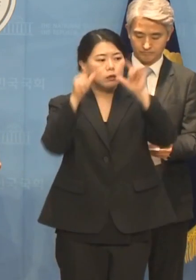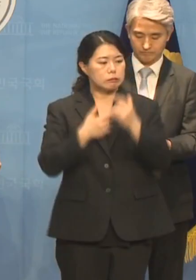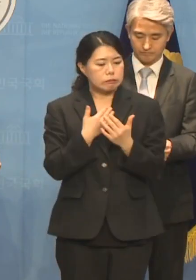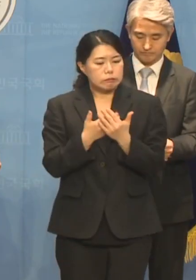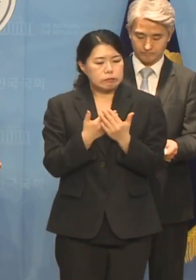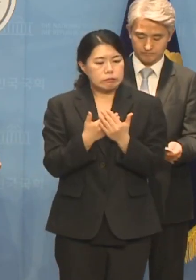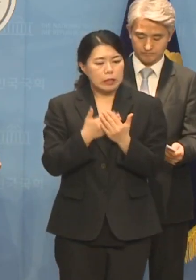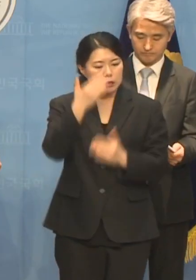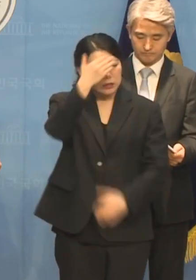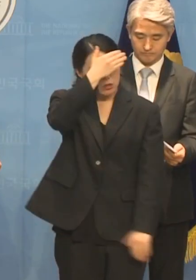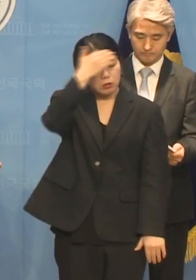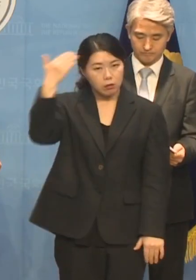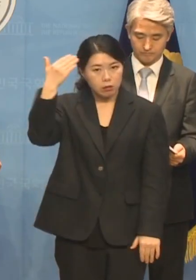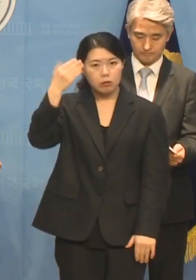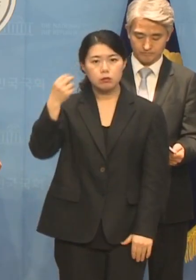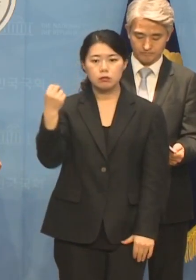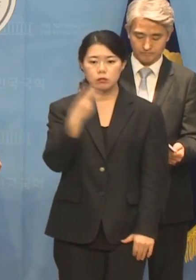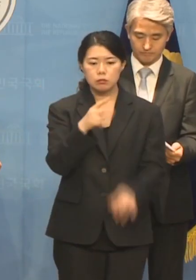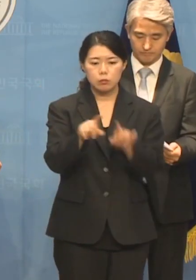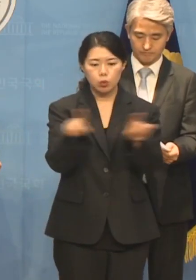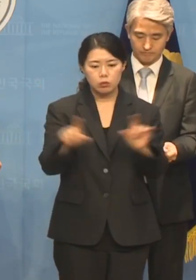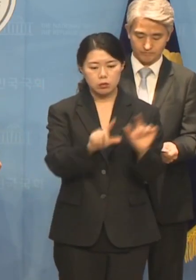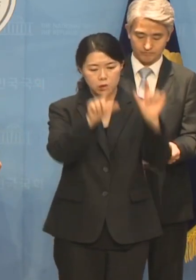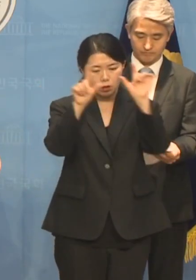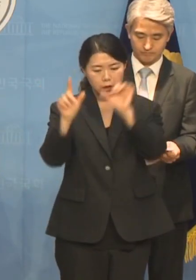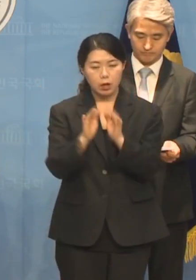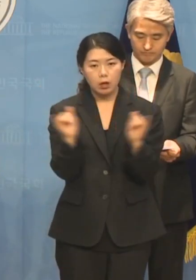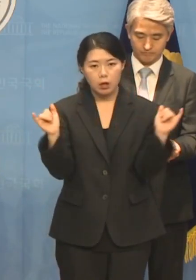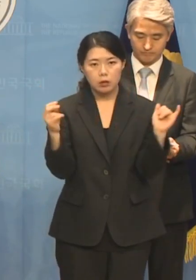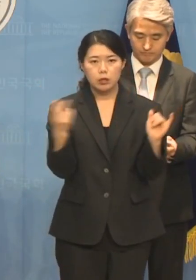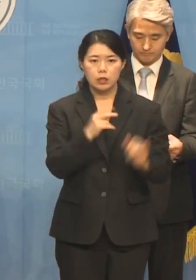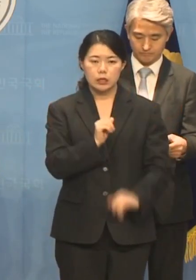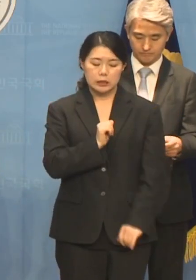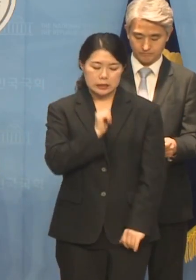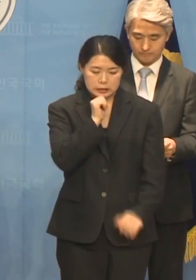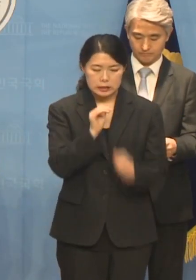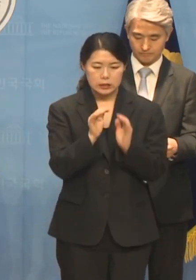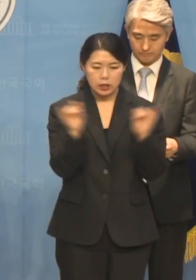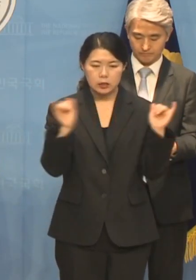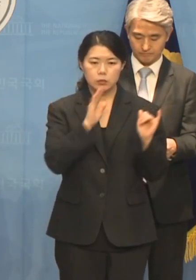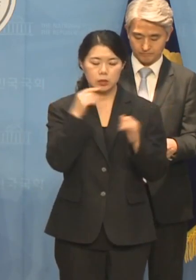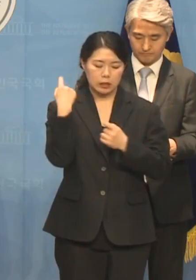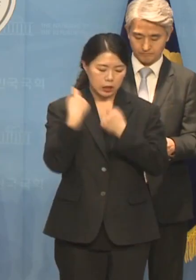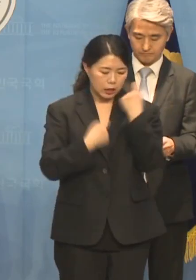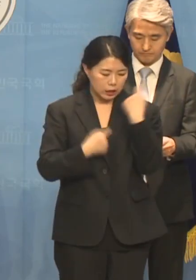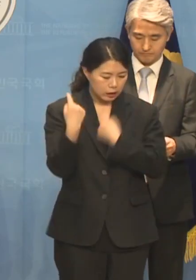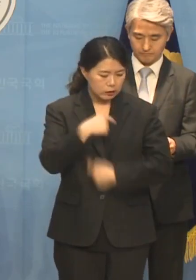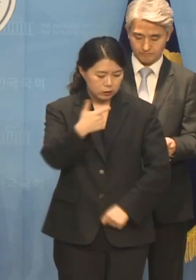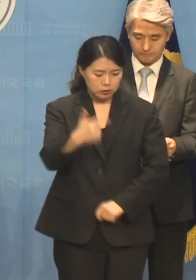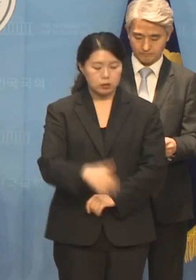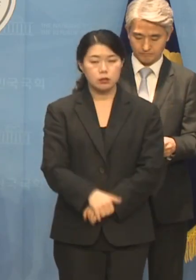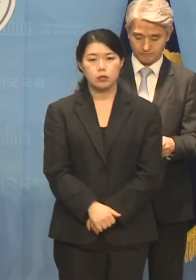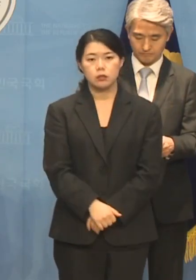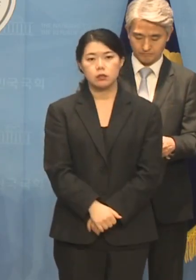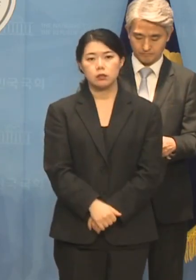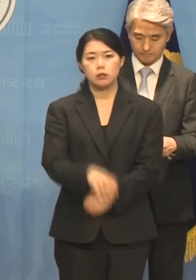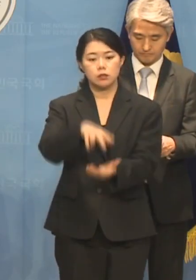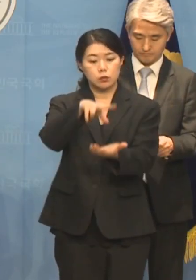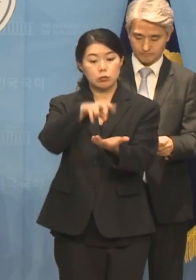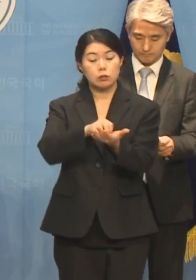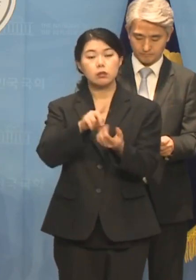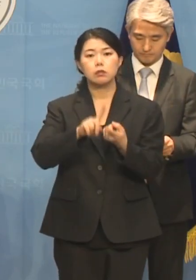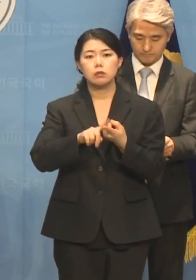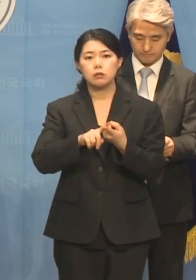있는 청년층, 그다음 서민층, 취약계층에 큰 상처를 준 것도 사실입니다. 그래서 이 문제에